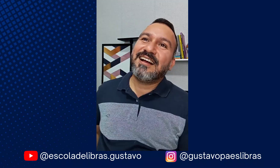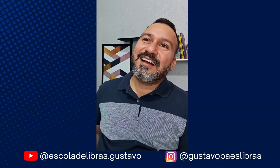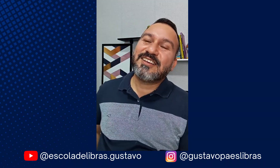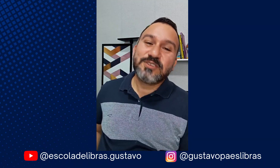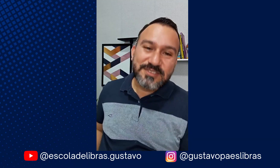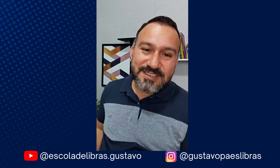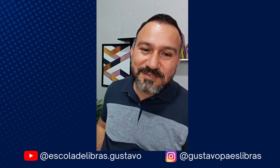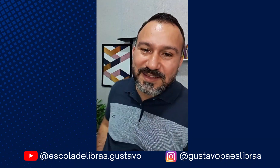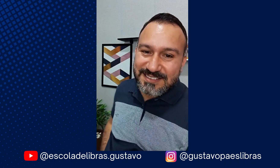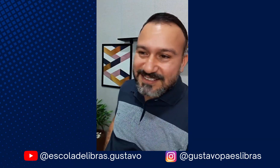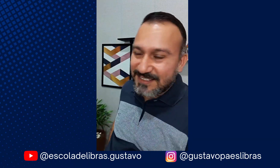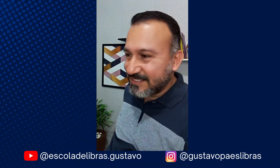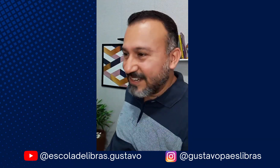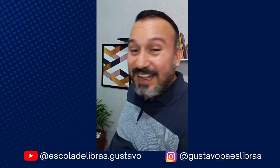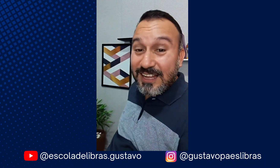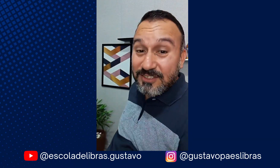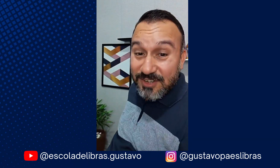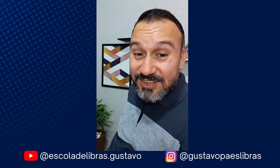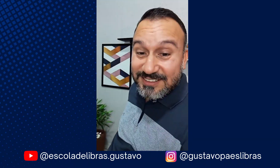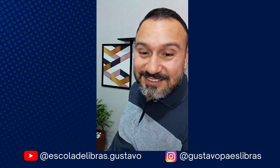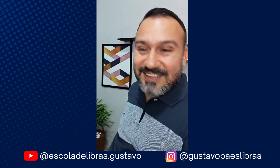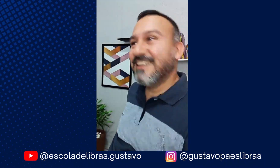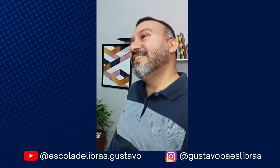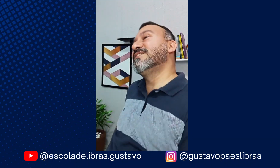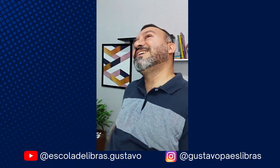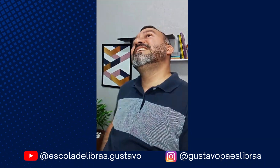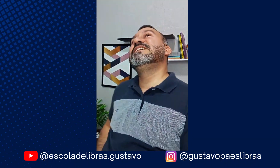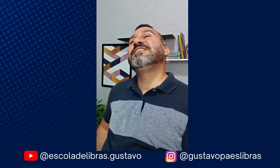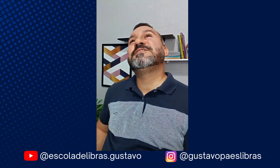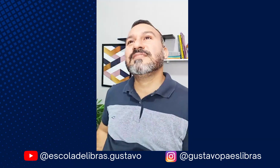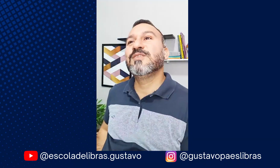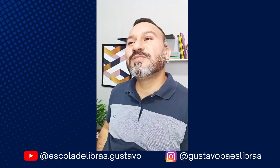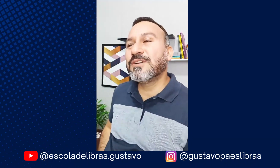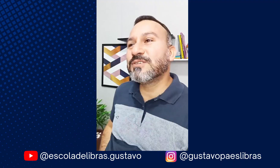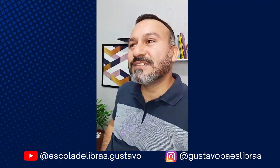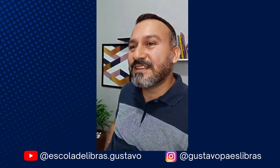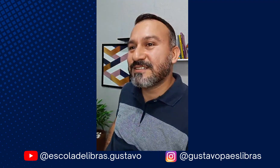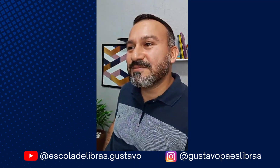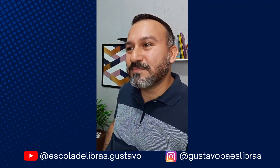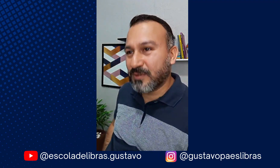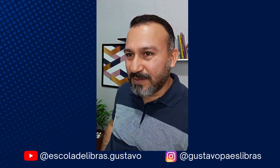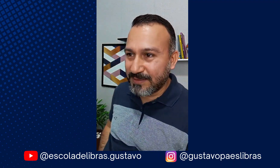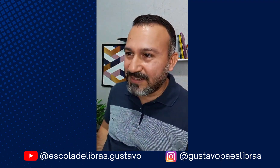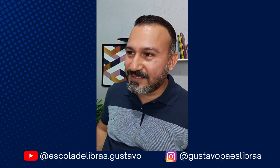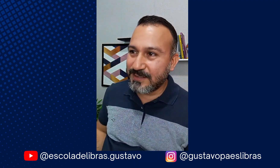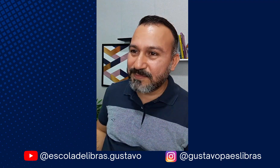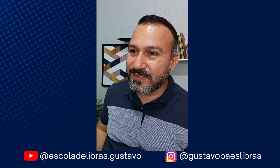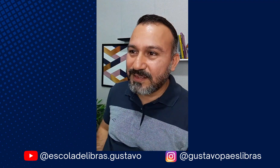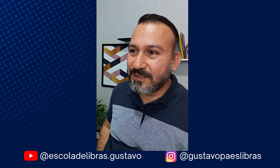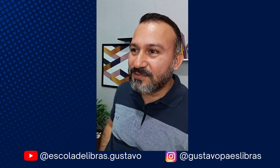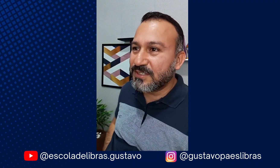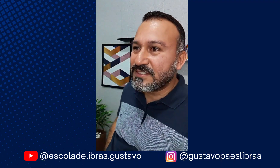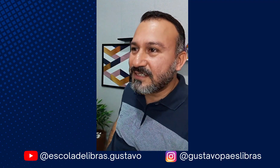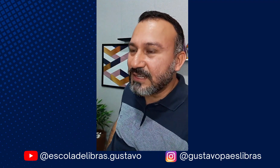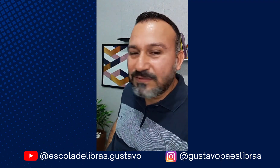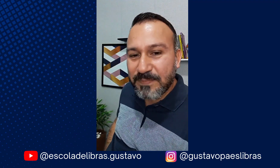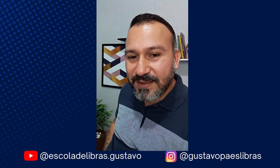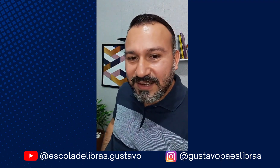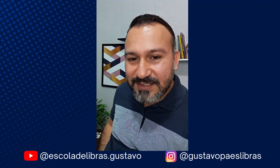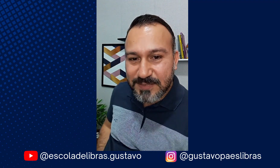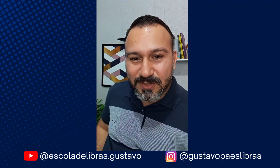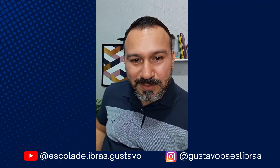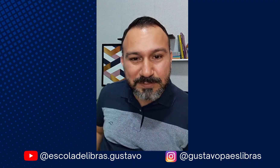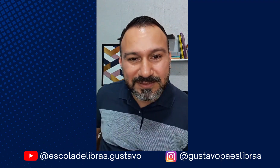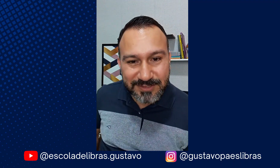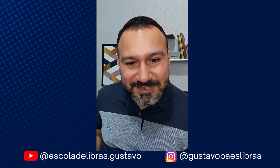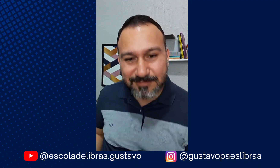fariam? A solução é a seguinte. Anota aí no seu caderninho. Quando acontece um problema desse, você não vai pegar